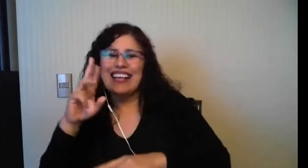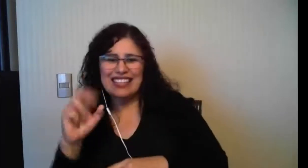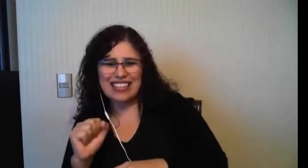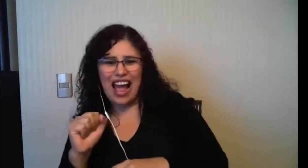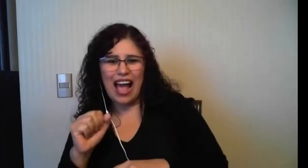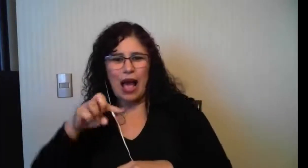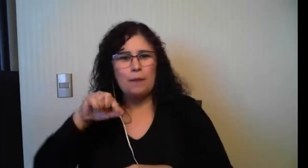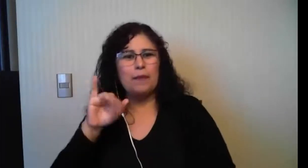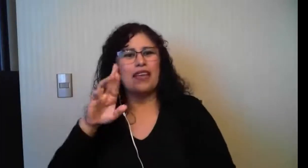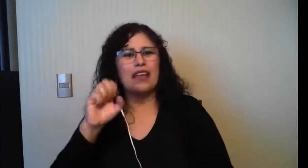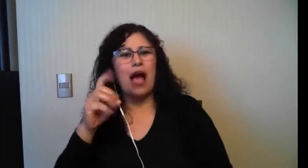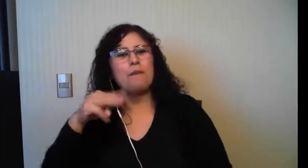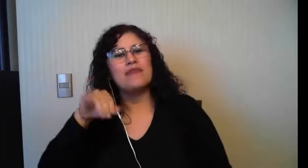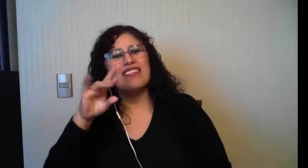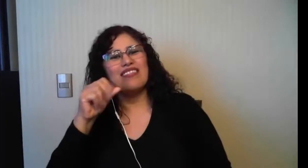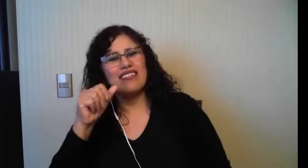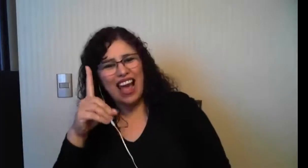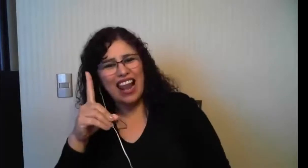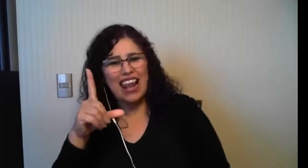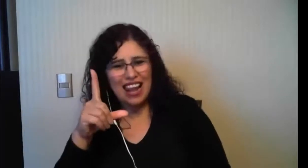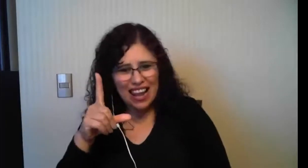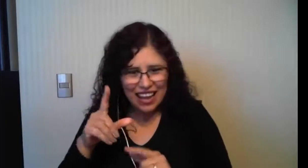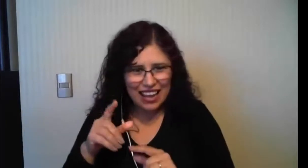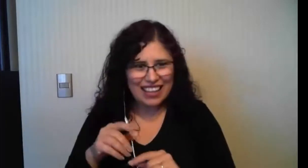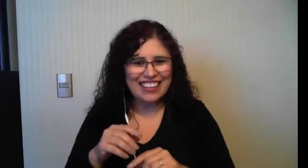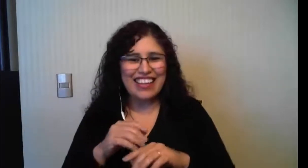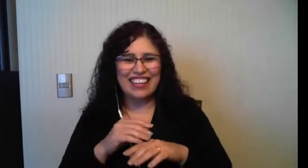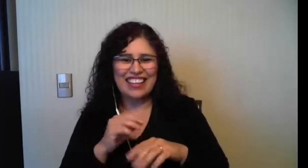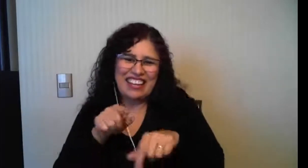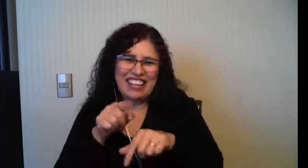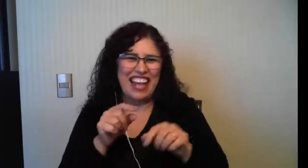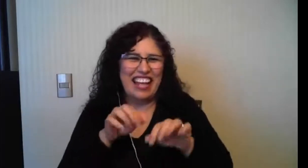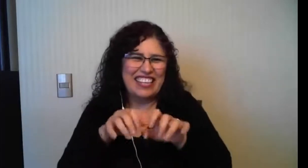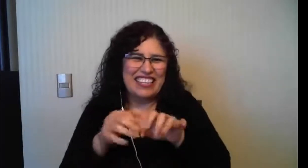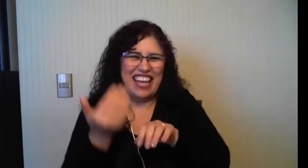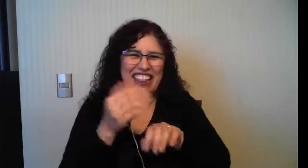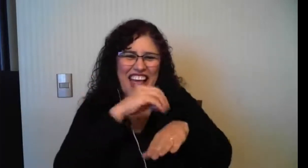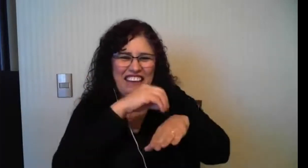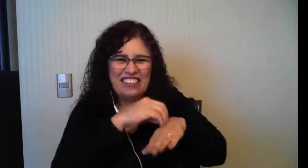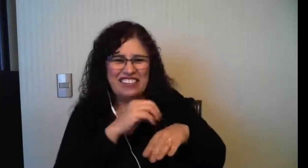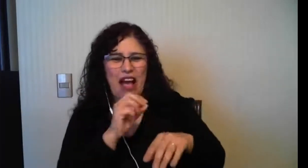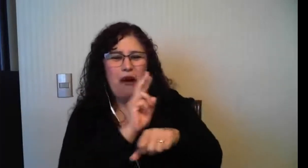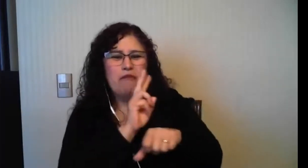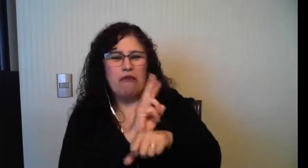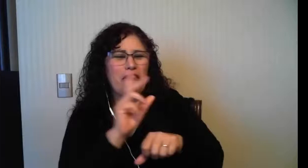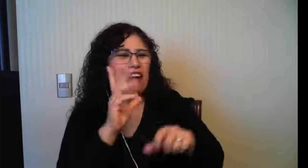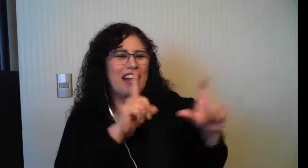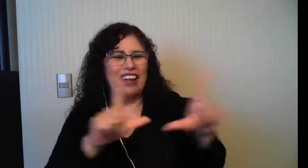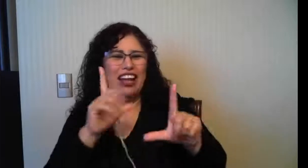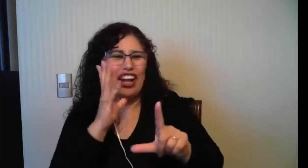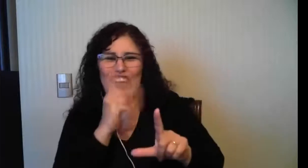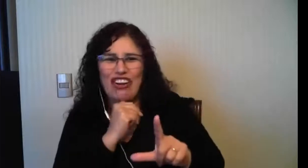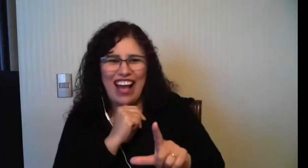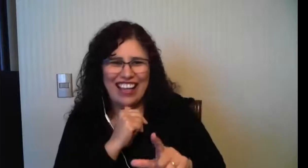Que en el fondo no tiene su origen en la corteza cerebral, ya que sino que se origina en los ganglios basales, que se origina a nivel